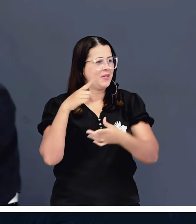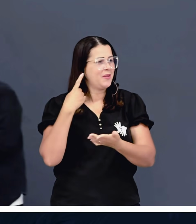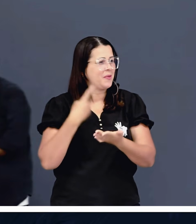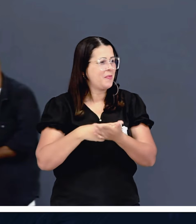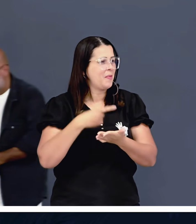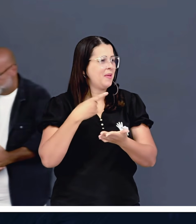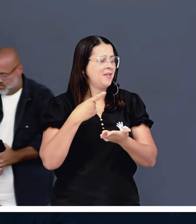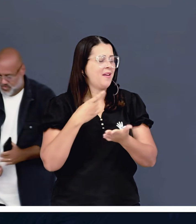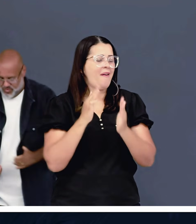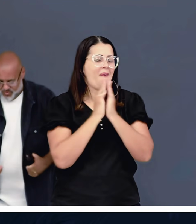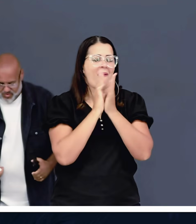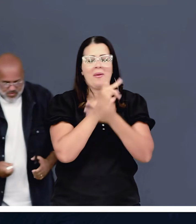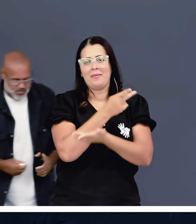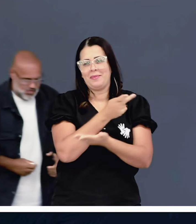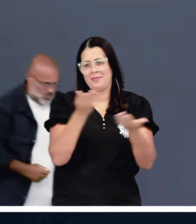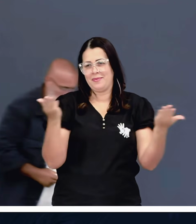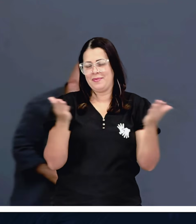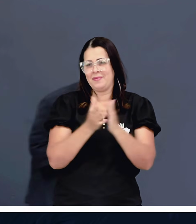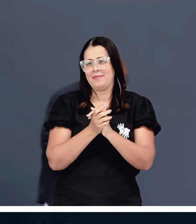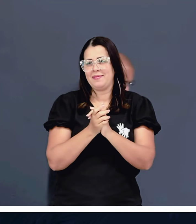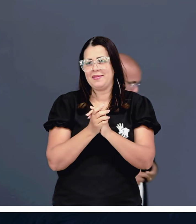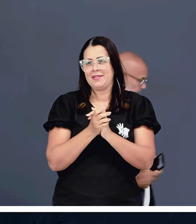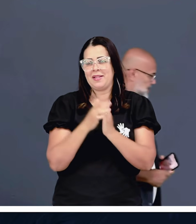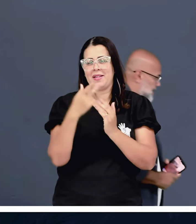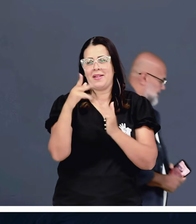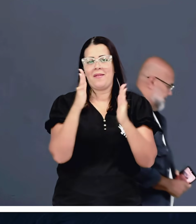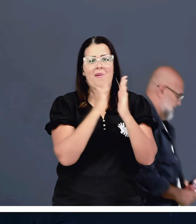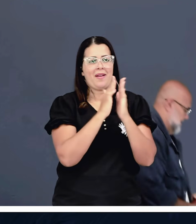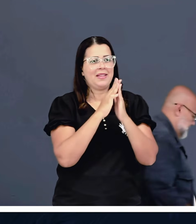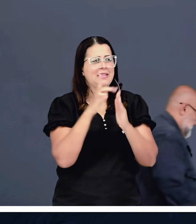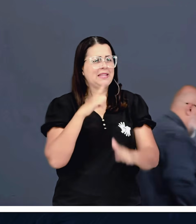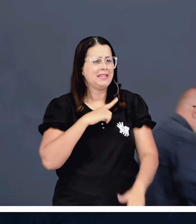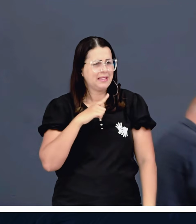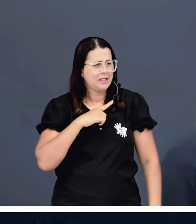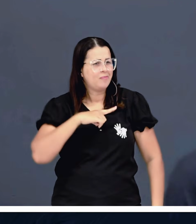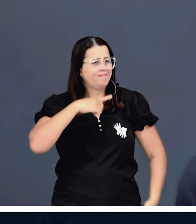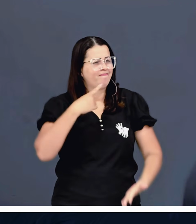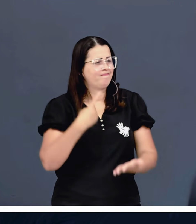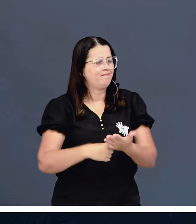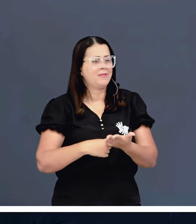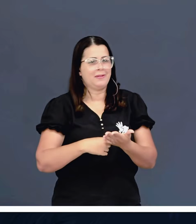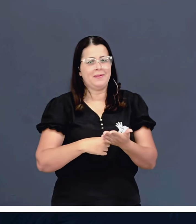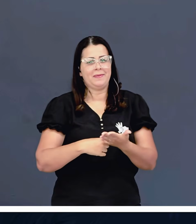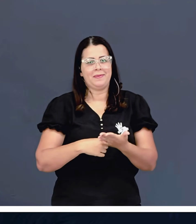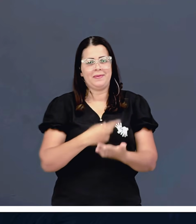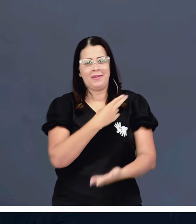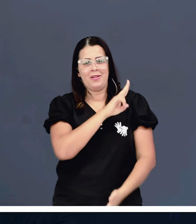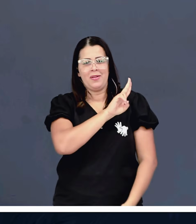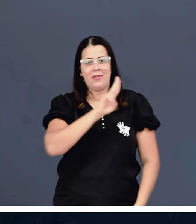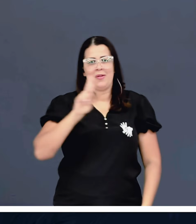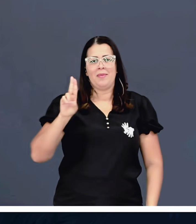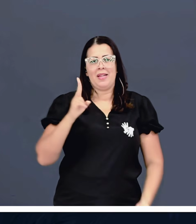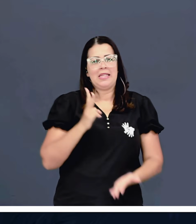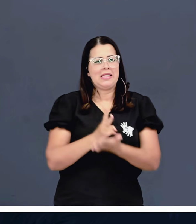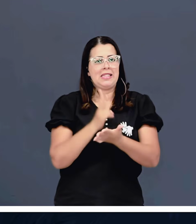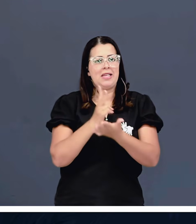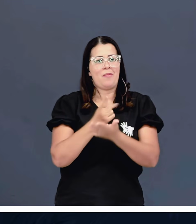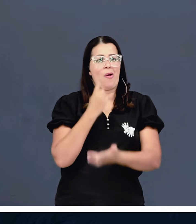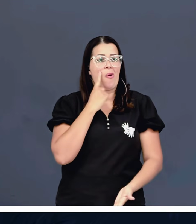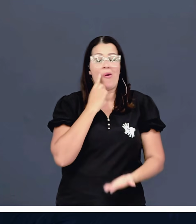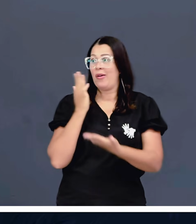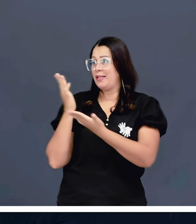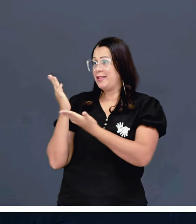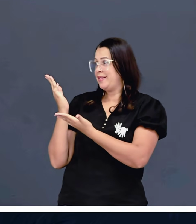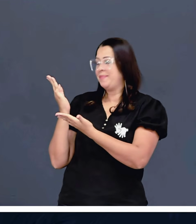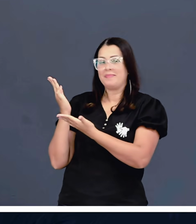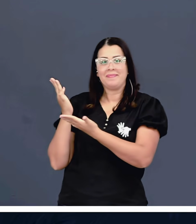compromisso é orar por você, pela sua casa. Nós temos esse compromisso. Seu nome está ali, no nosso painel de oração.